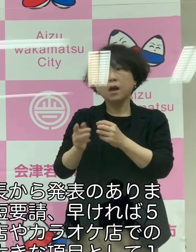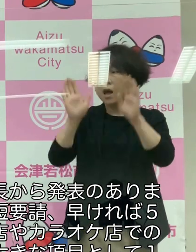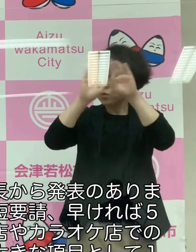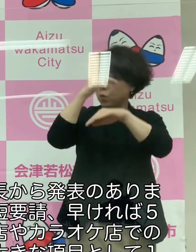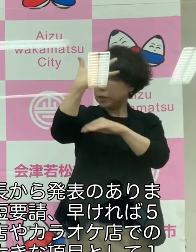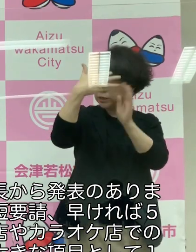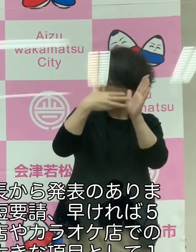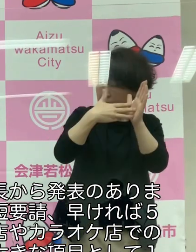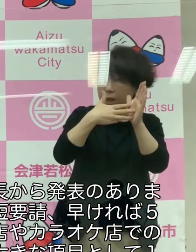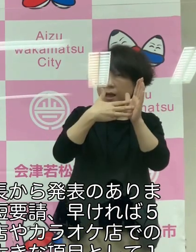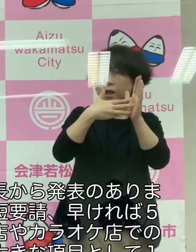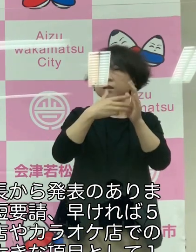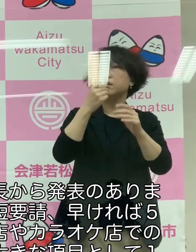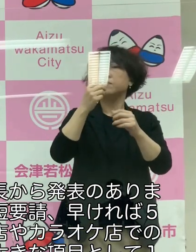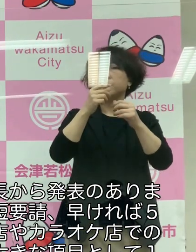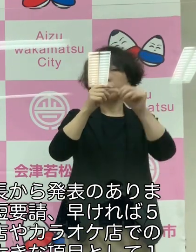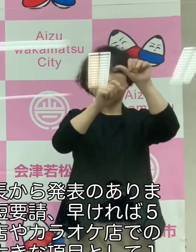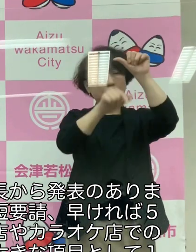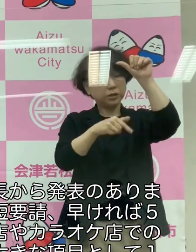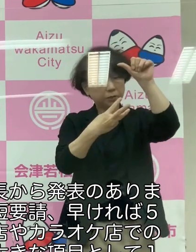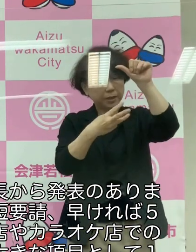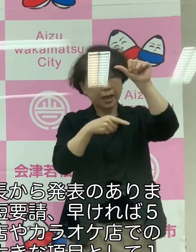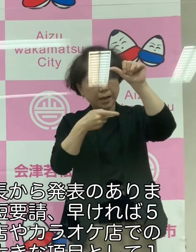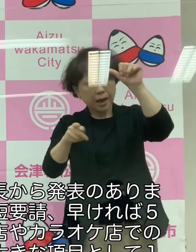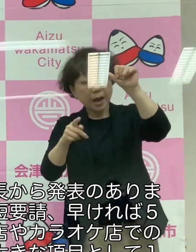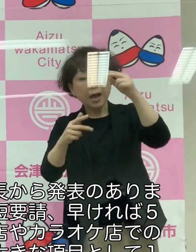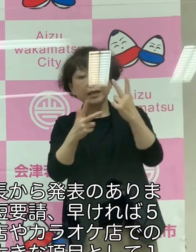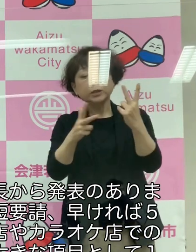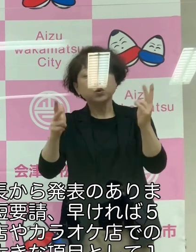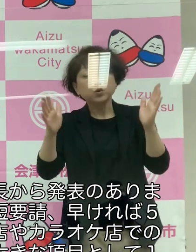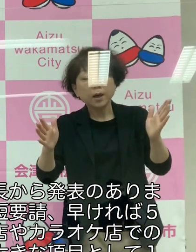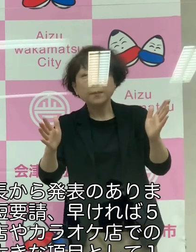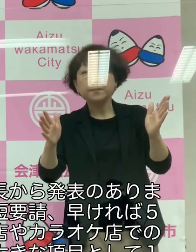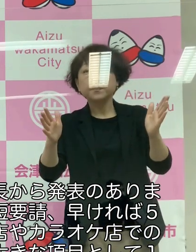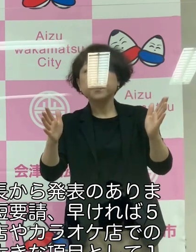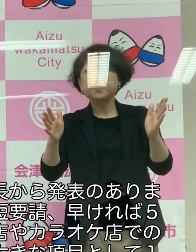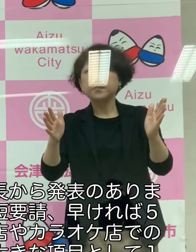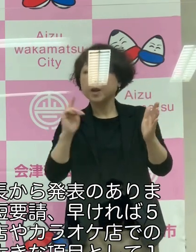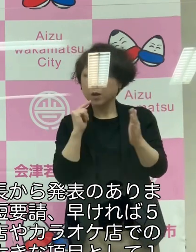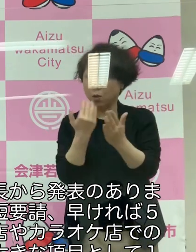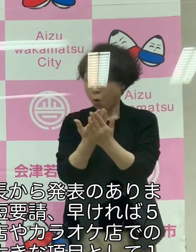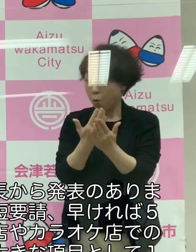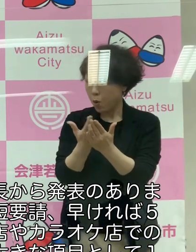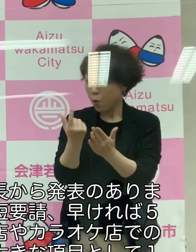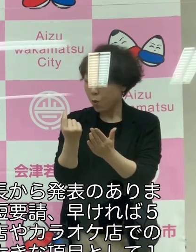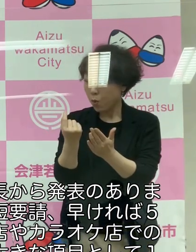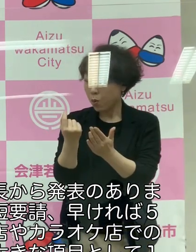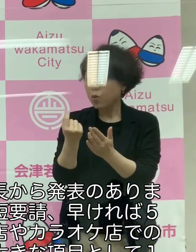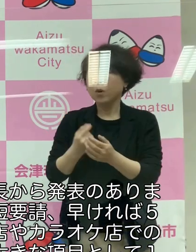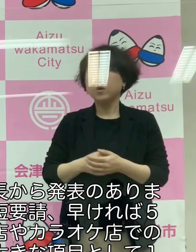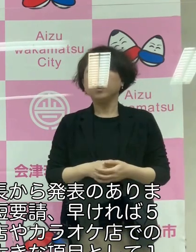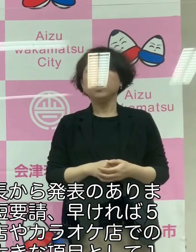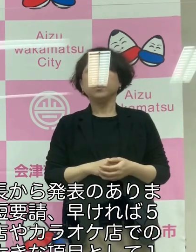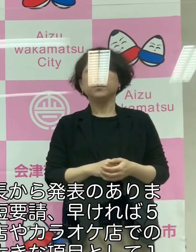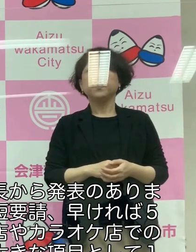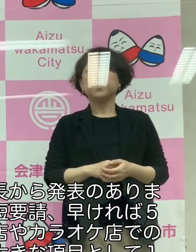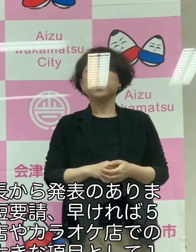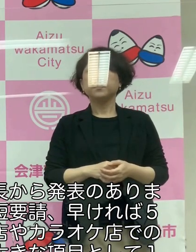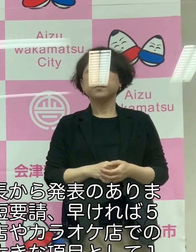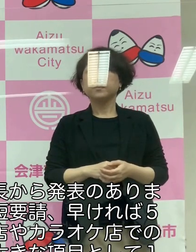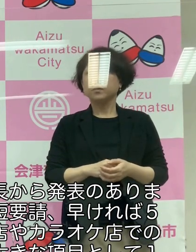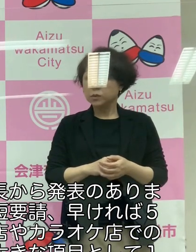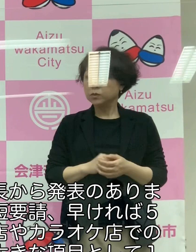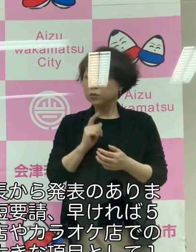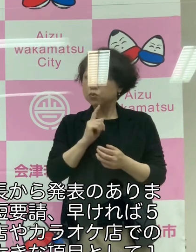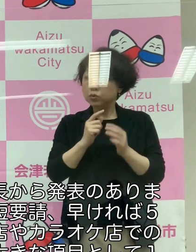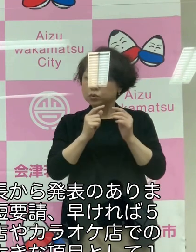の、 はい、 早ければ5月の3日から2週間の、 はい、 飲食店や空き店での時短の要請というのが大きな